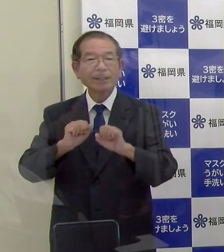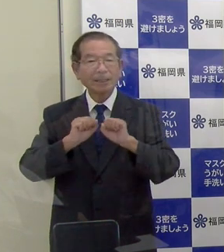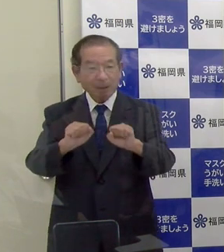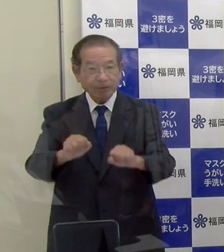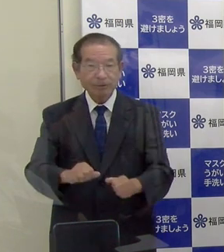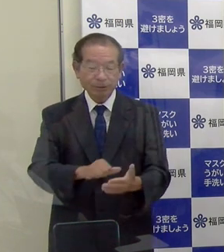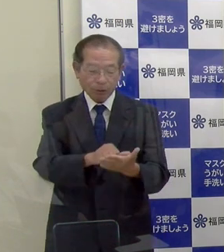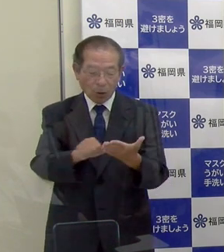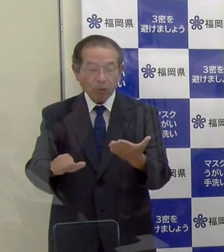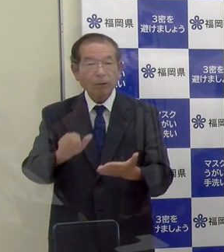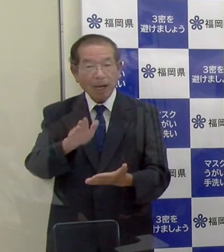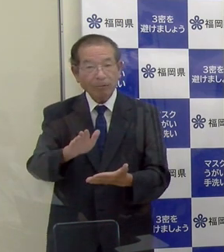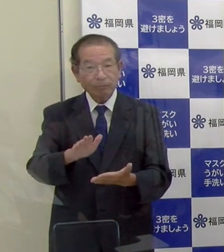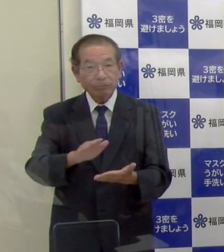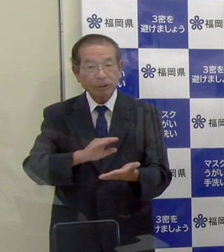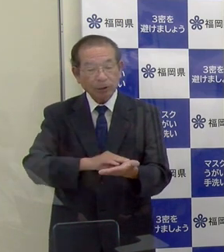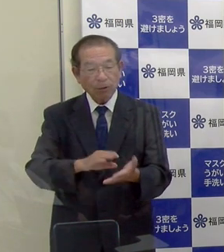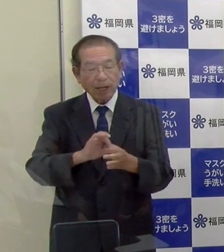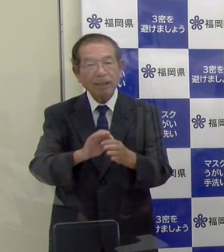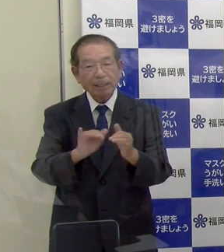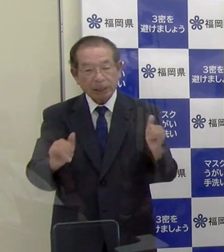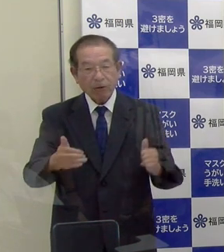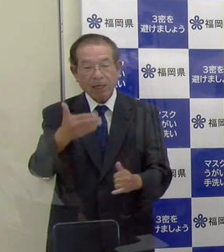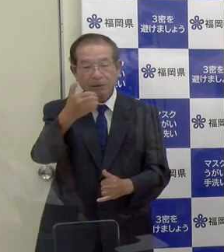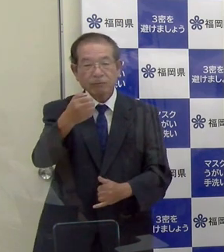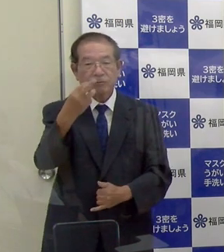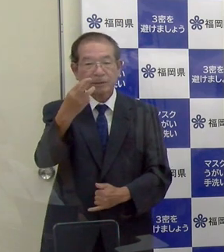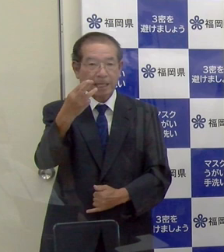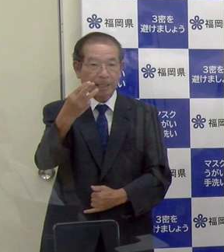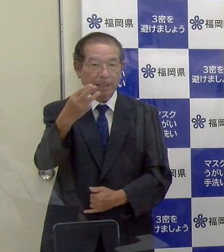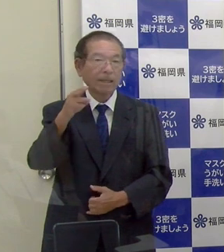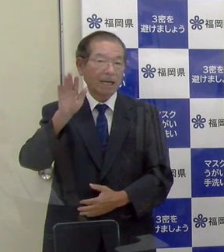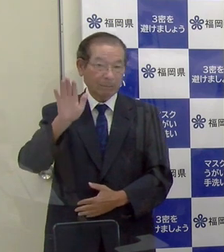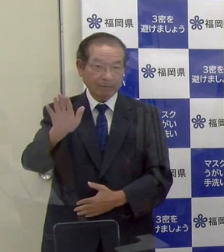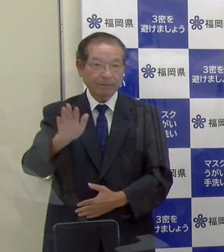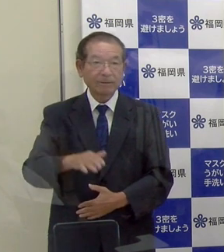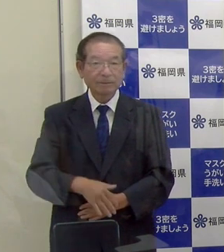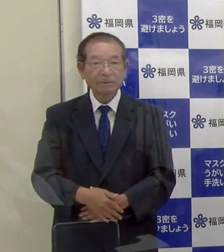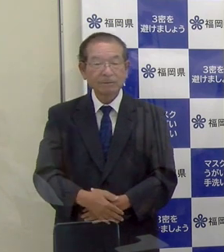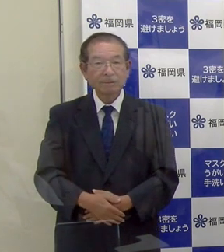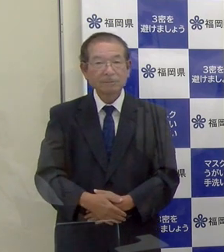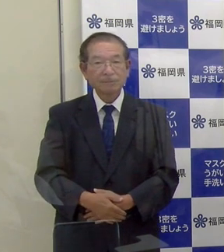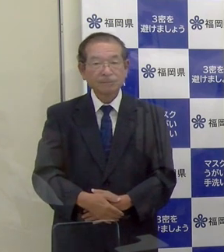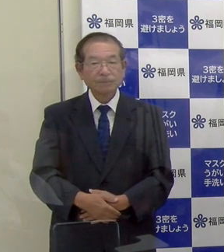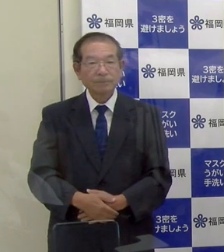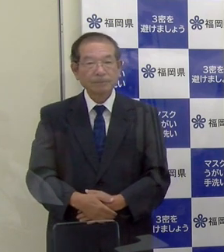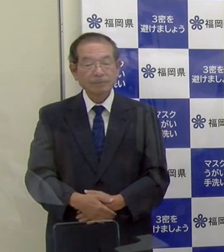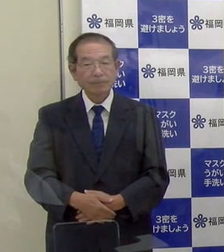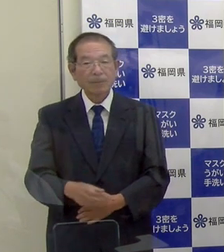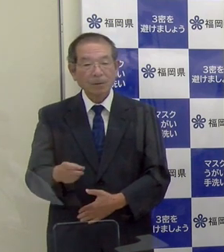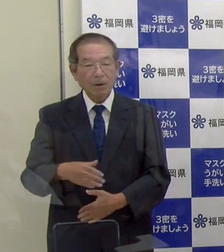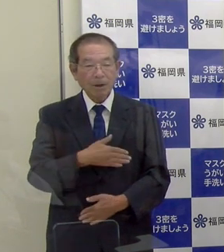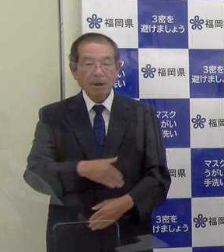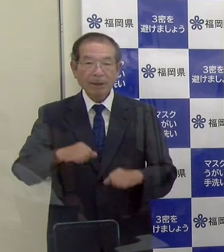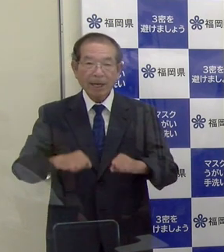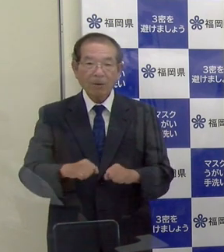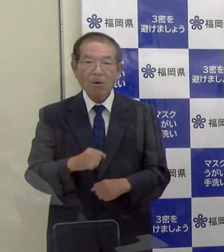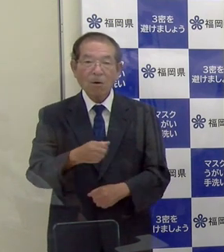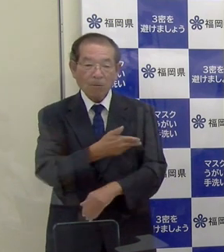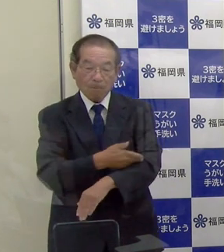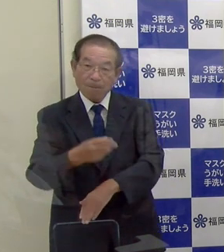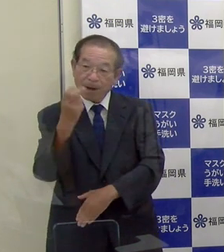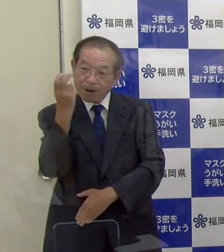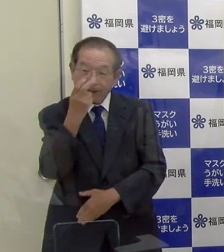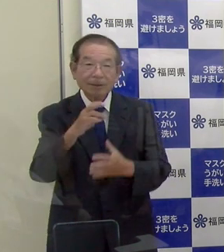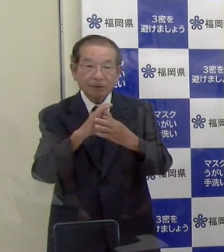登録いただいております医療機関の数は93となっておりますそれから健康観察につきまし